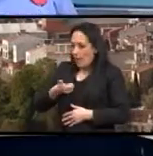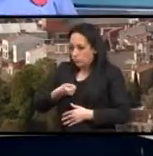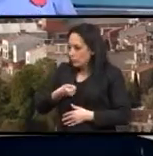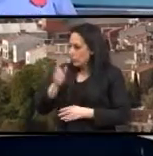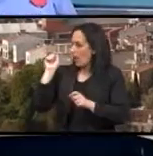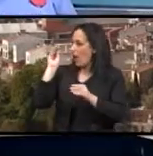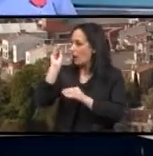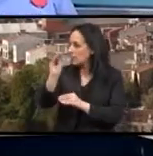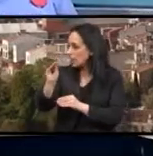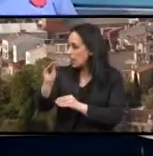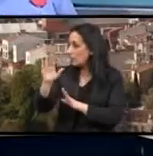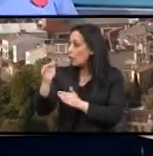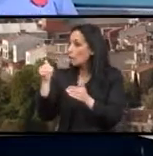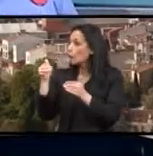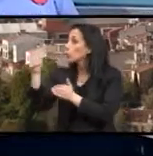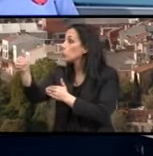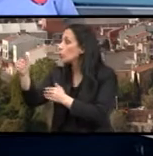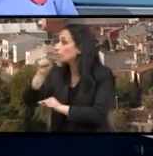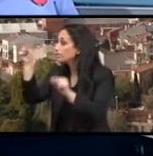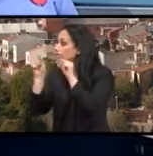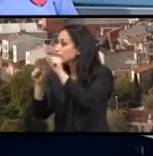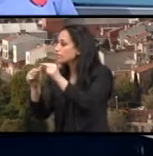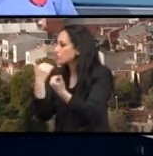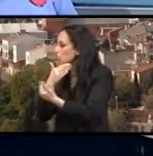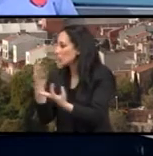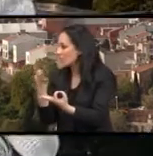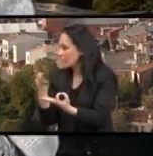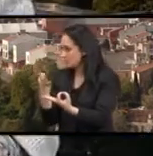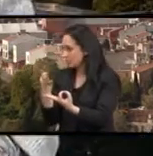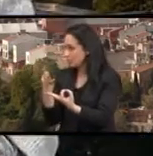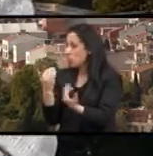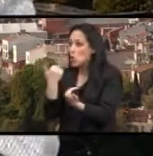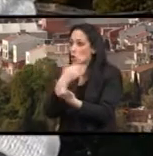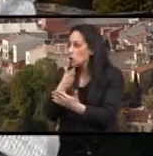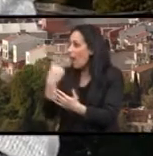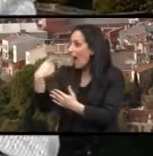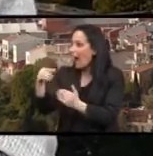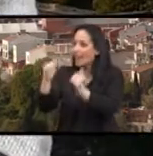però no sé... Més endavant, n'hi haurà residències?